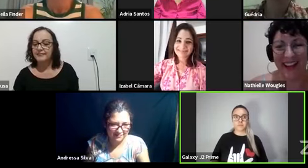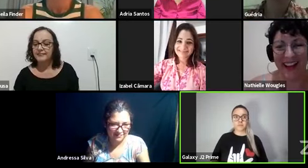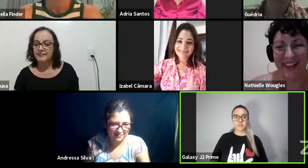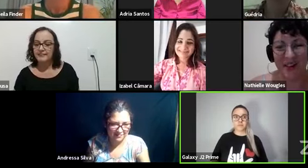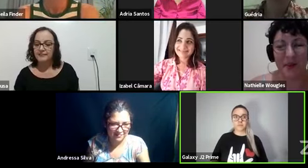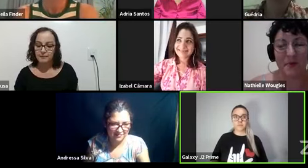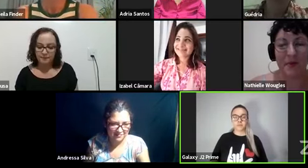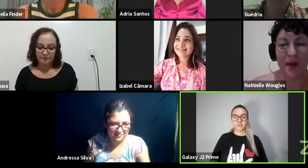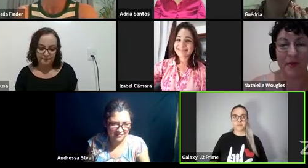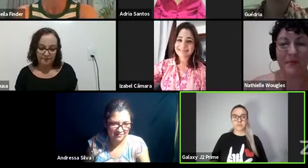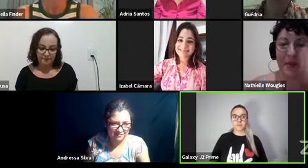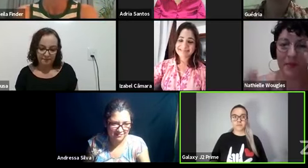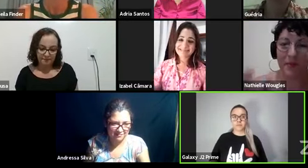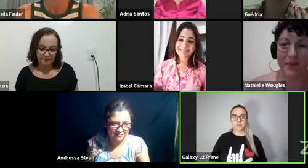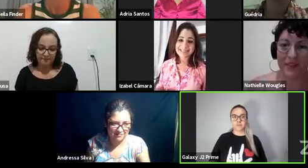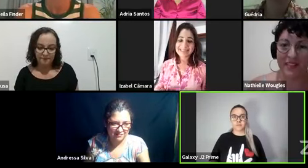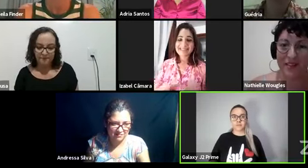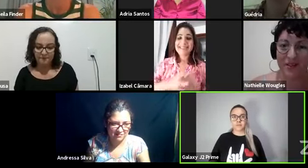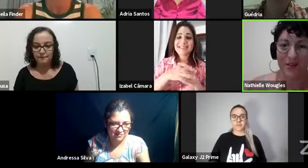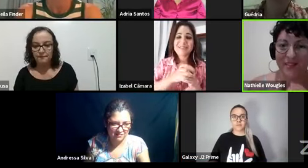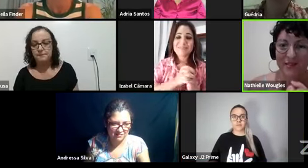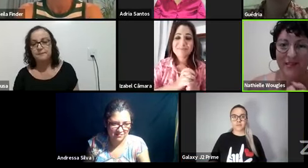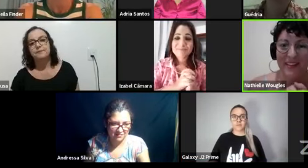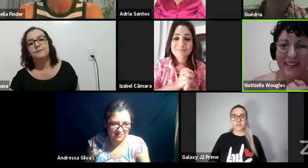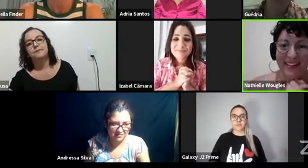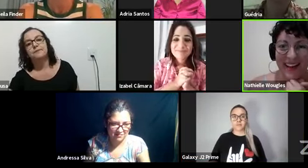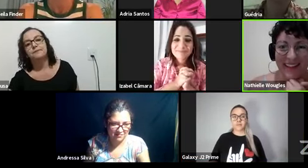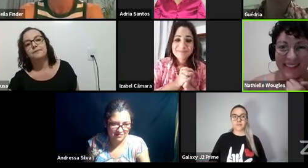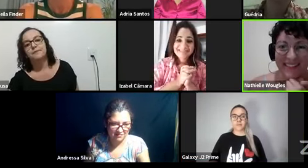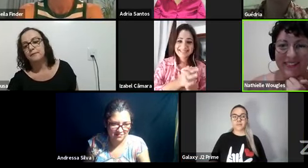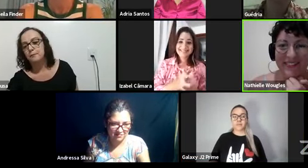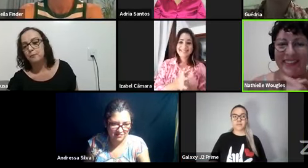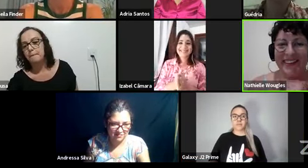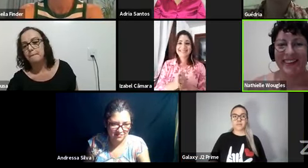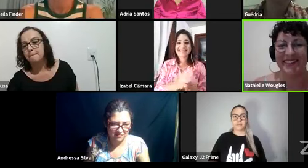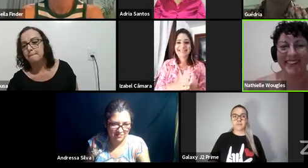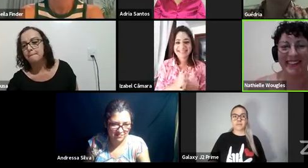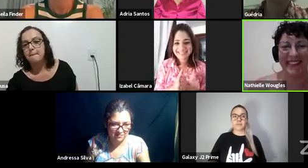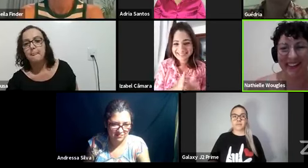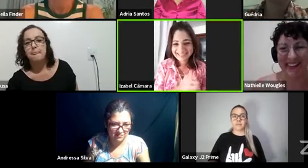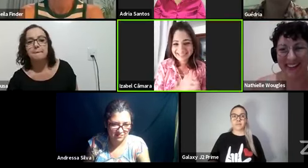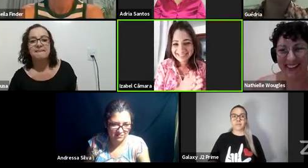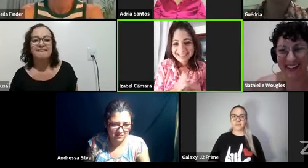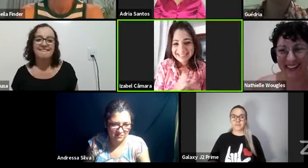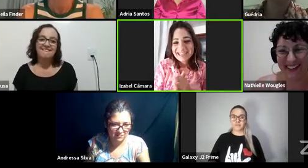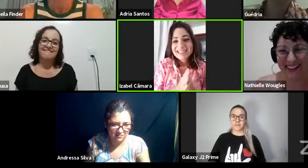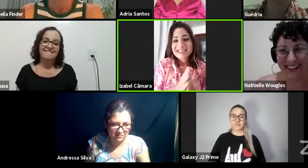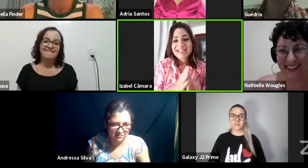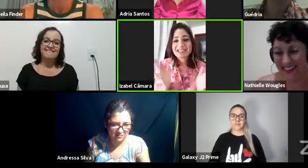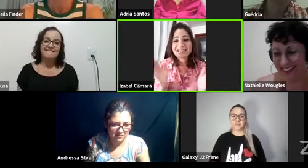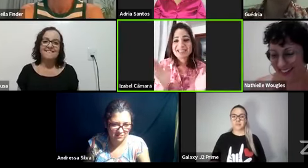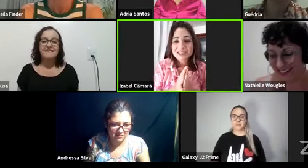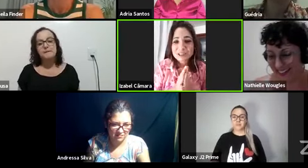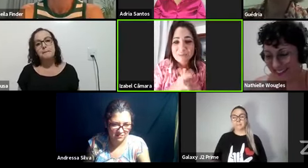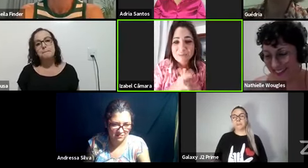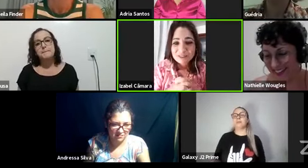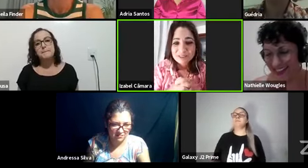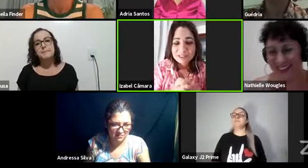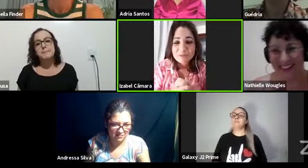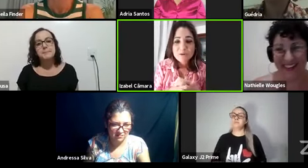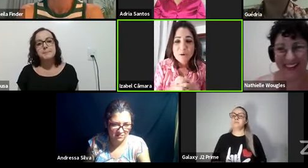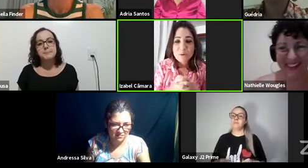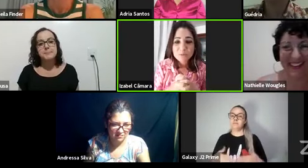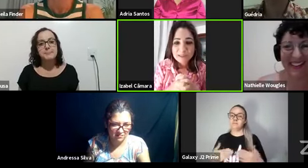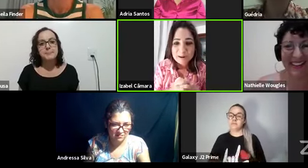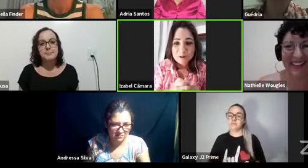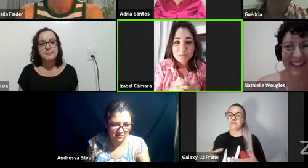Então tá. Bel, pode fazer as honras de finalizar pra gente. Gente, que a gente possa